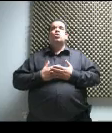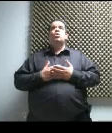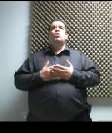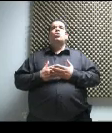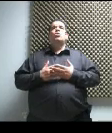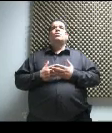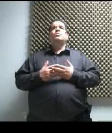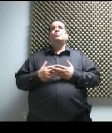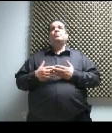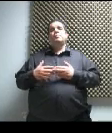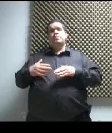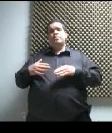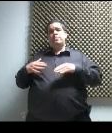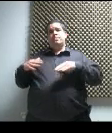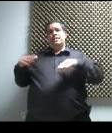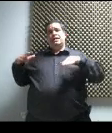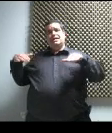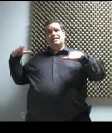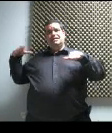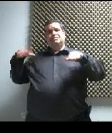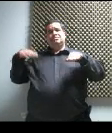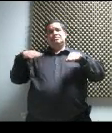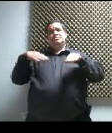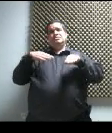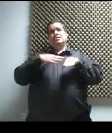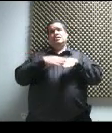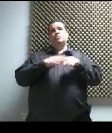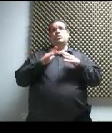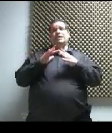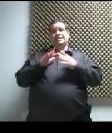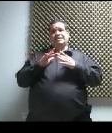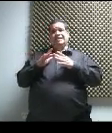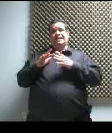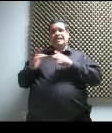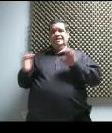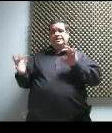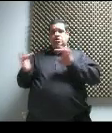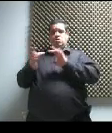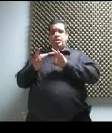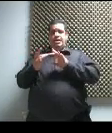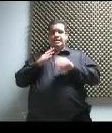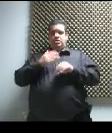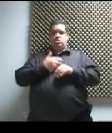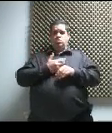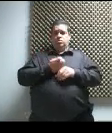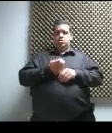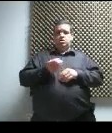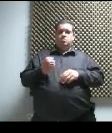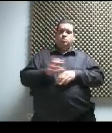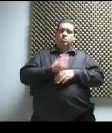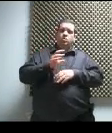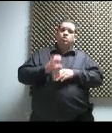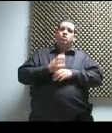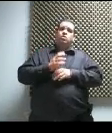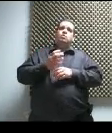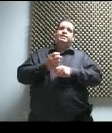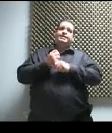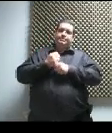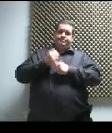viaja por diferentes repetidoras o por internet hasta la red sísmica, donde allí se reciben todos esos datos.